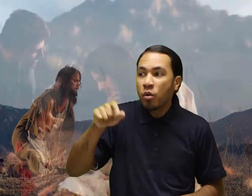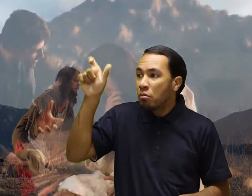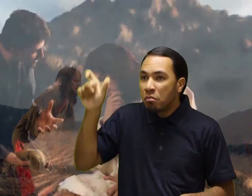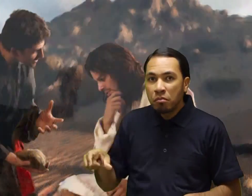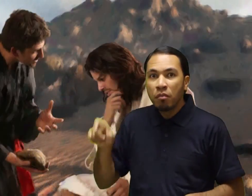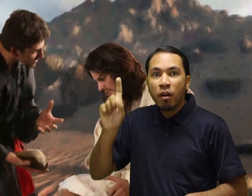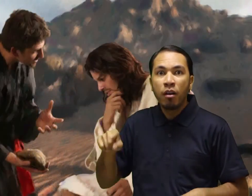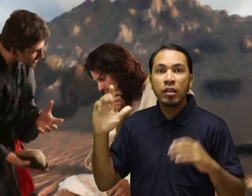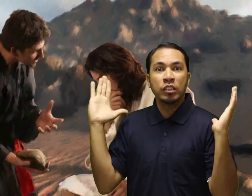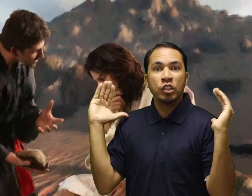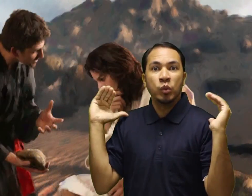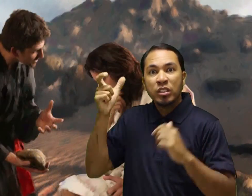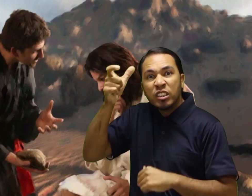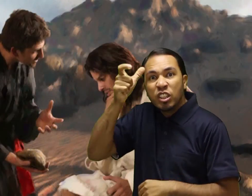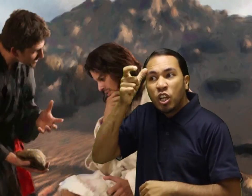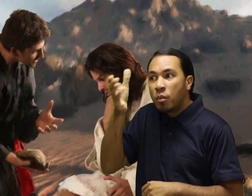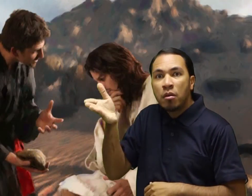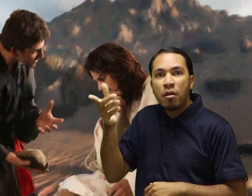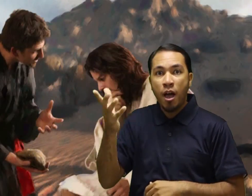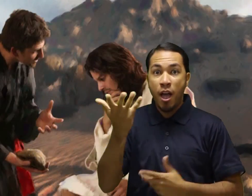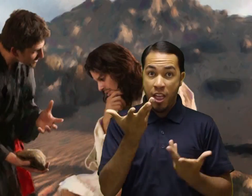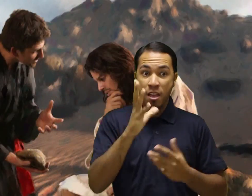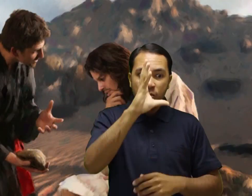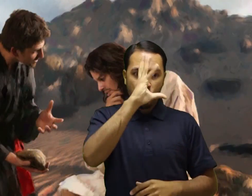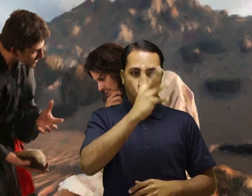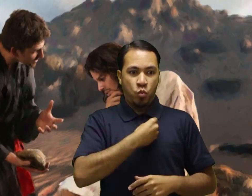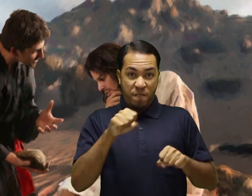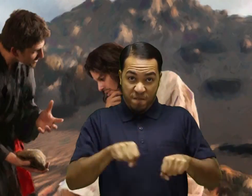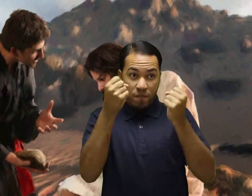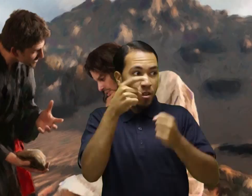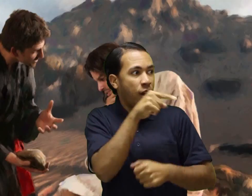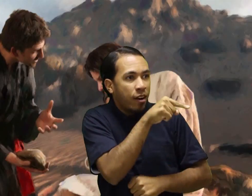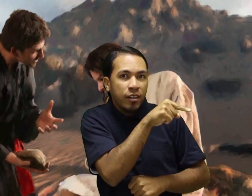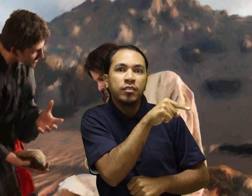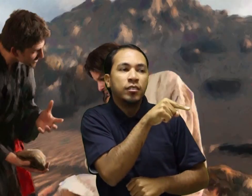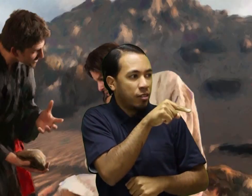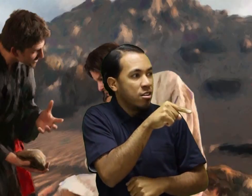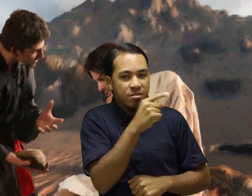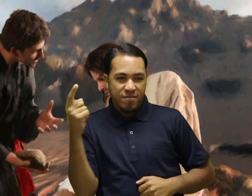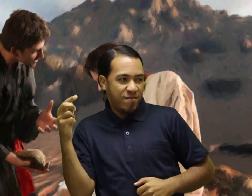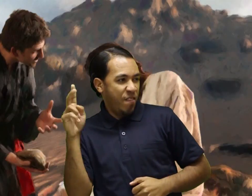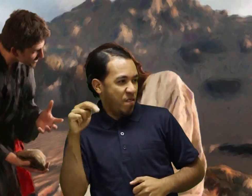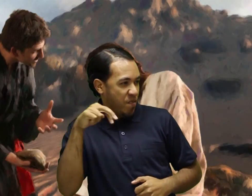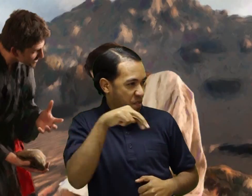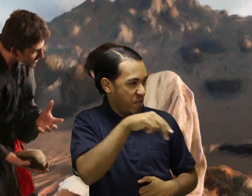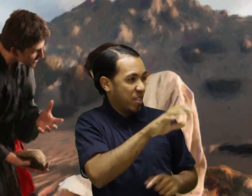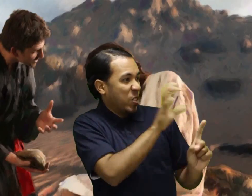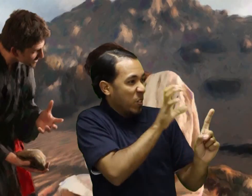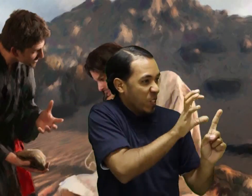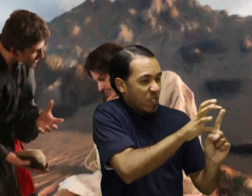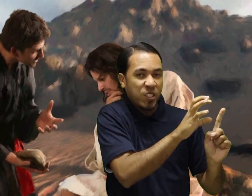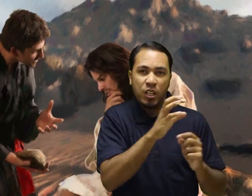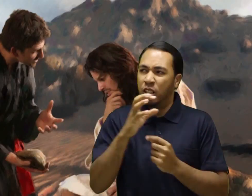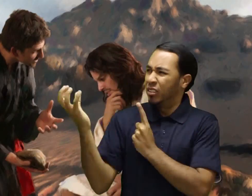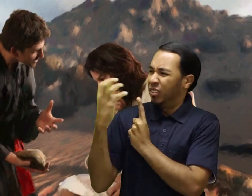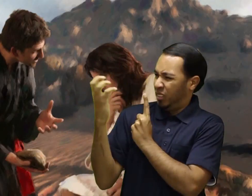oração, apareceu um anjo, o diabo. Esse queria seduzir Jesus e influenciá-lo a pecar, mas Jesus